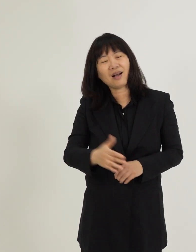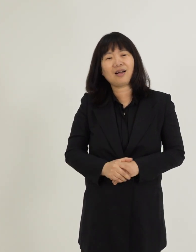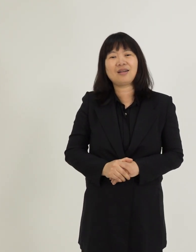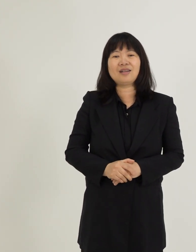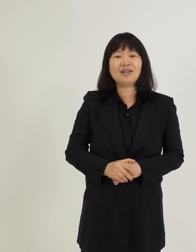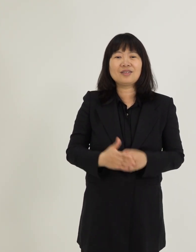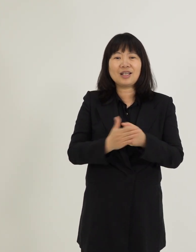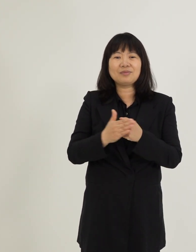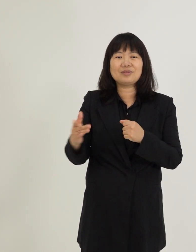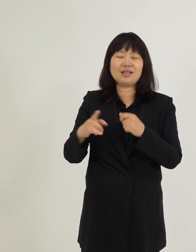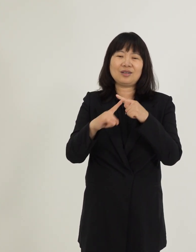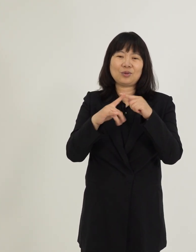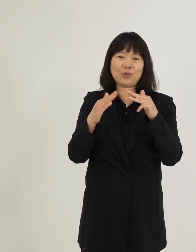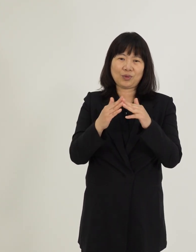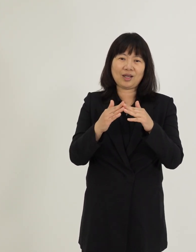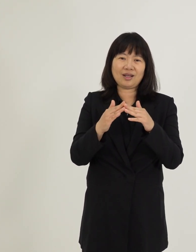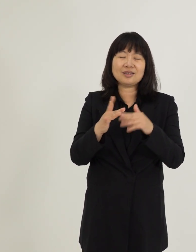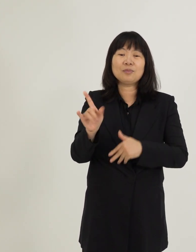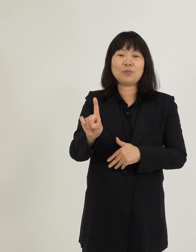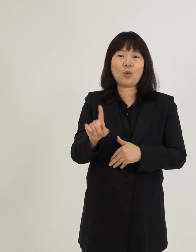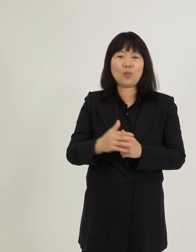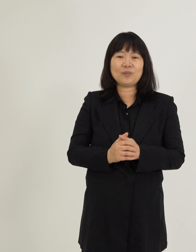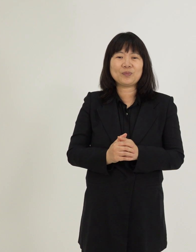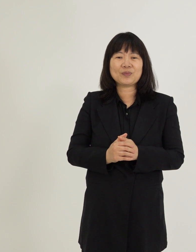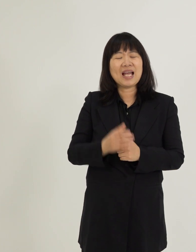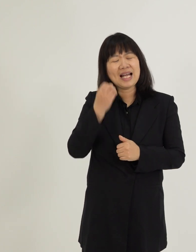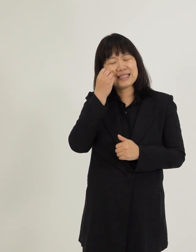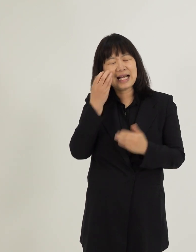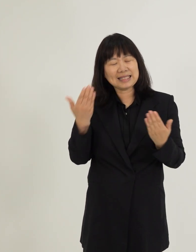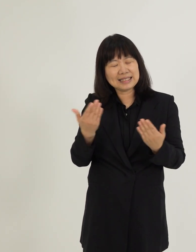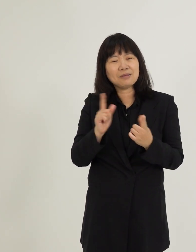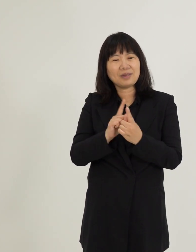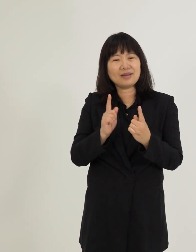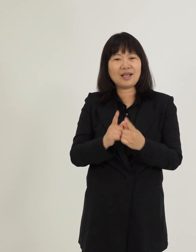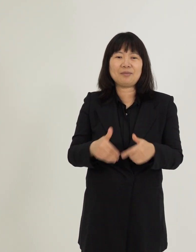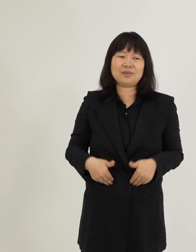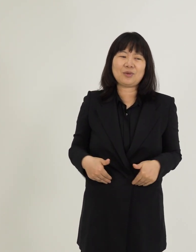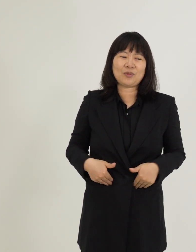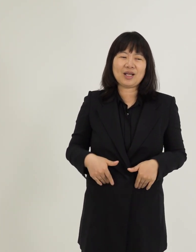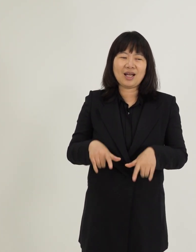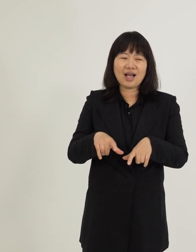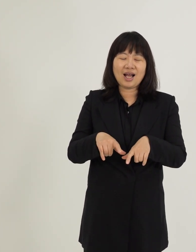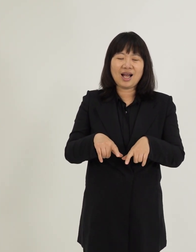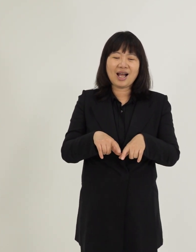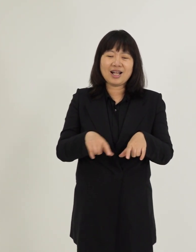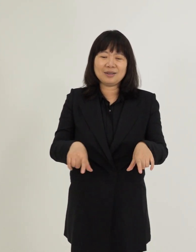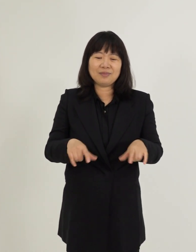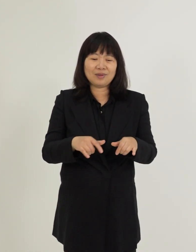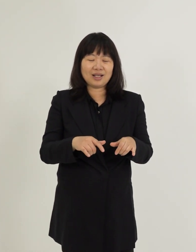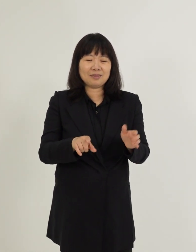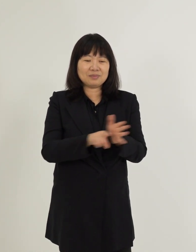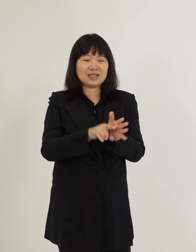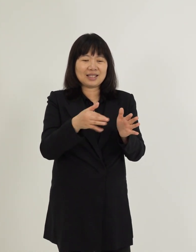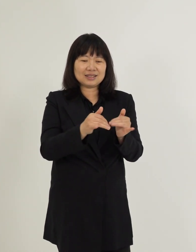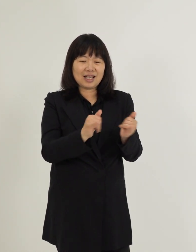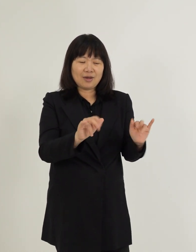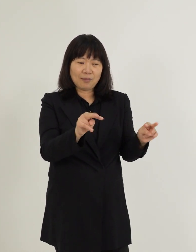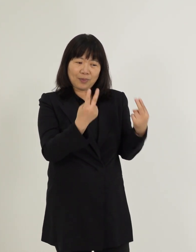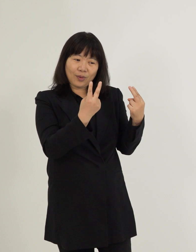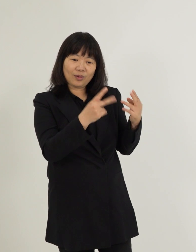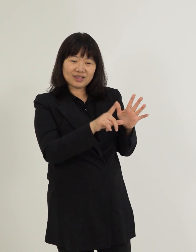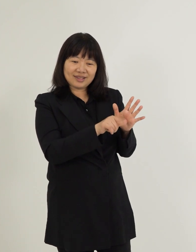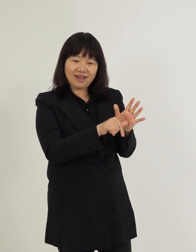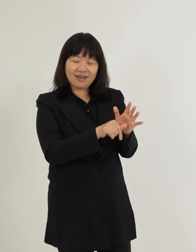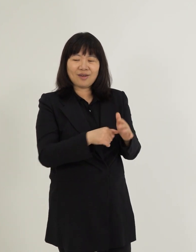그런 의미에서 교회는 이상한 일들이 일어나야 돼요. 일반인들의 눈에 비치기에 이상한 일들이 일어나야